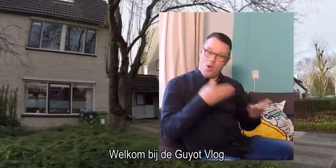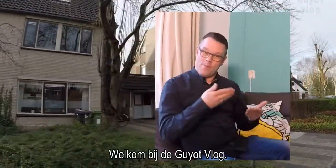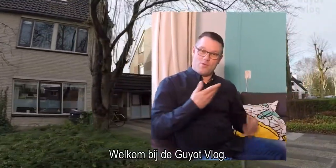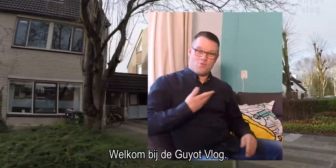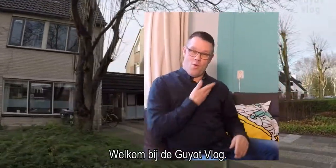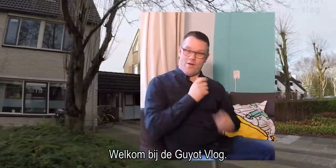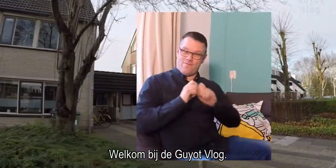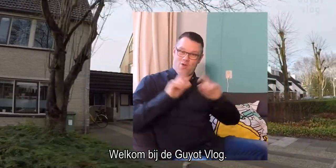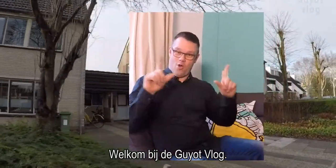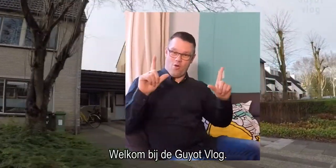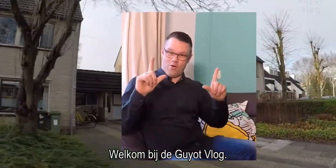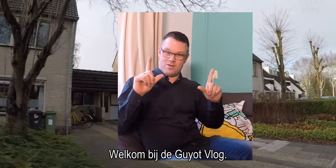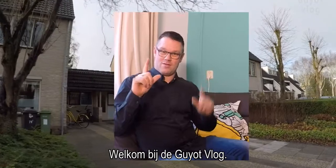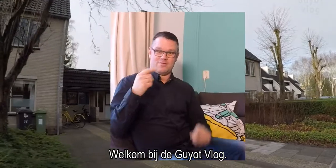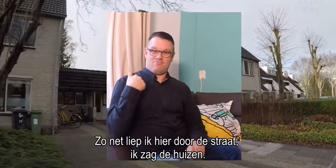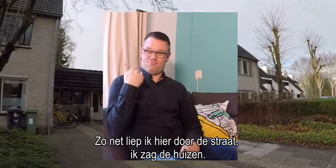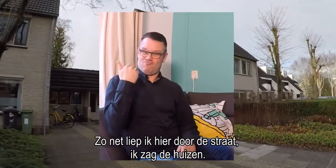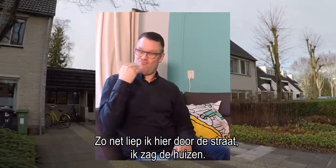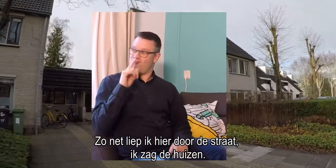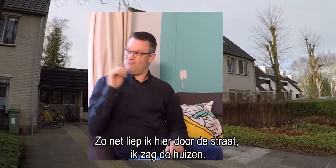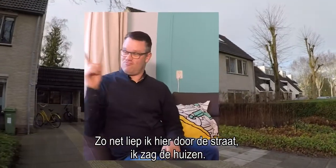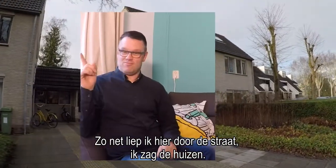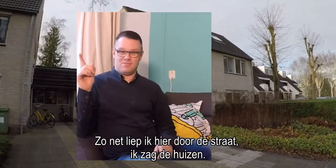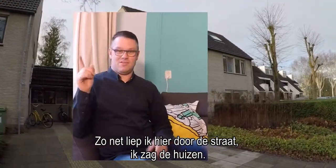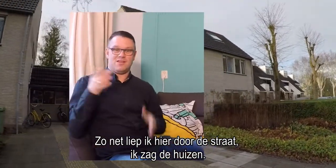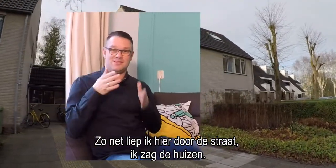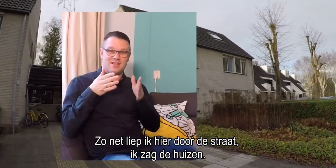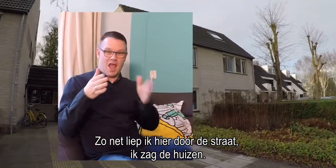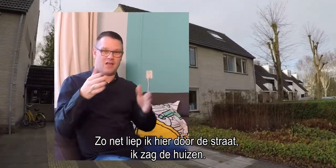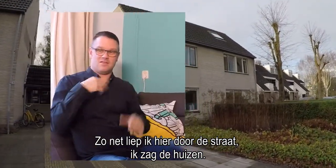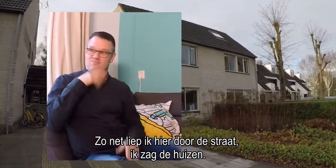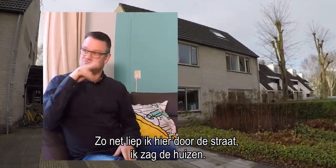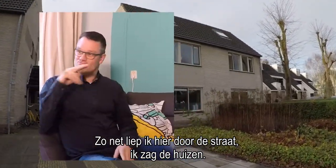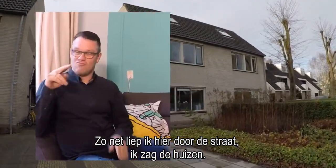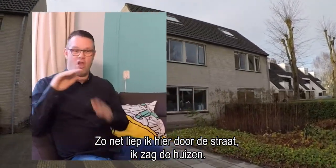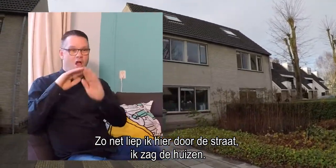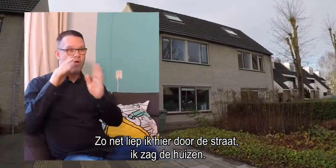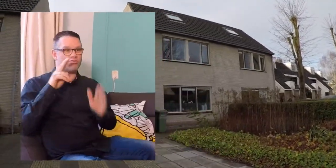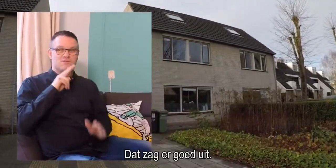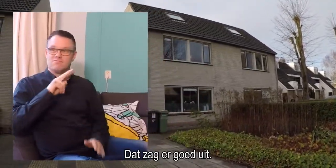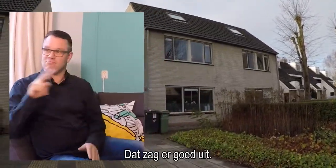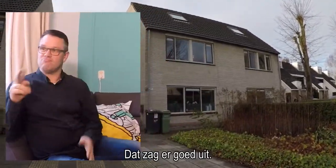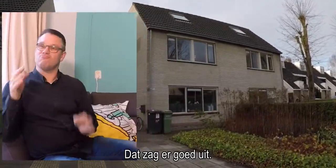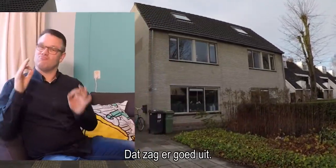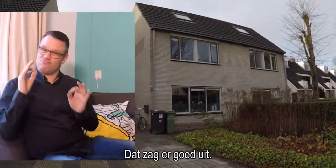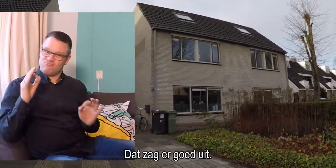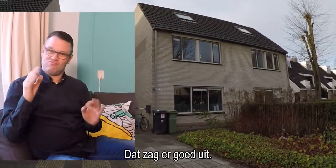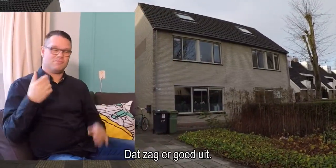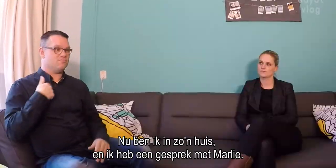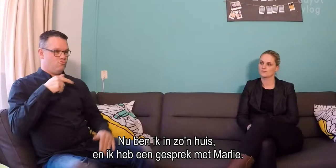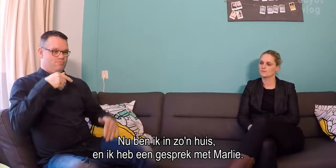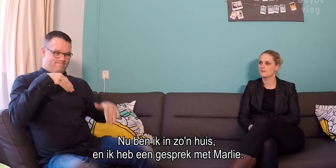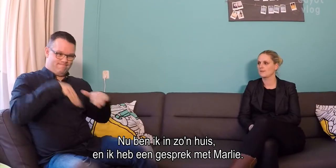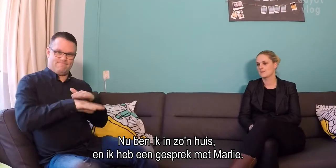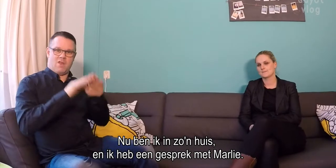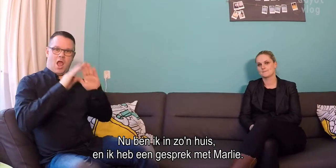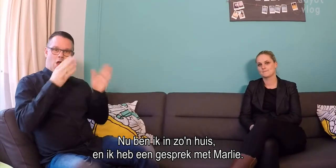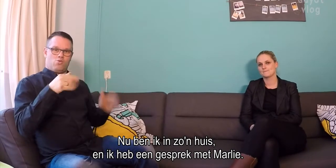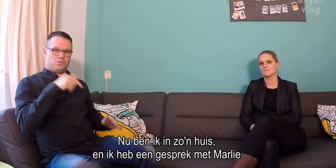Welkom bij de Guyot-vlog. Zo net liep ik hier door de straat. Ik zag de huizen. Dat zag er goed uit. Nou ben ik in zo'n huis. En ik heb een